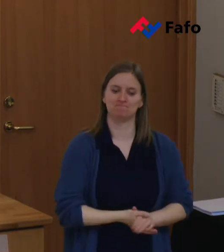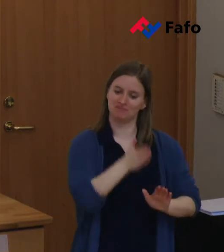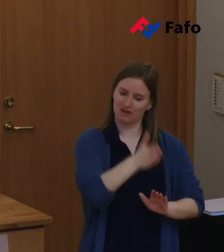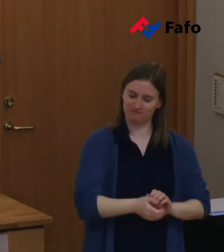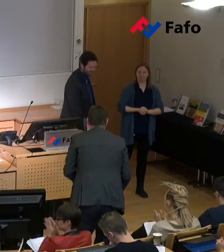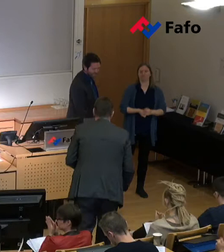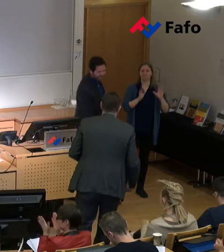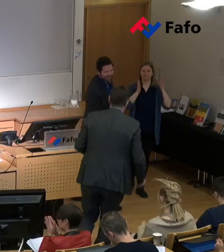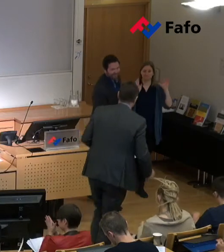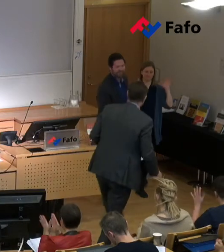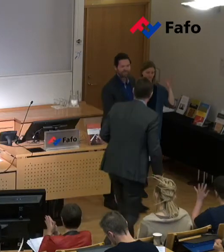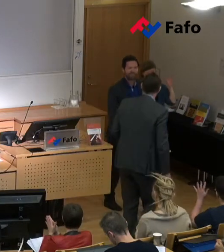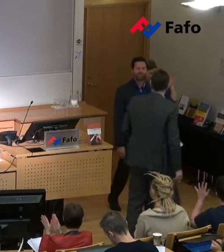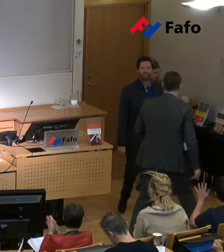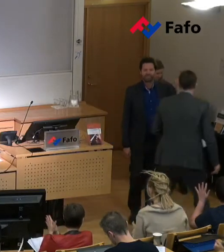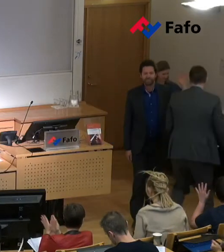Takk.